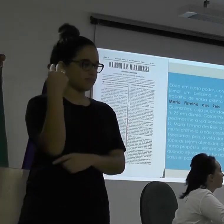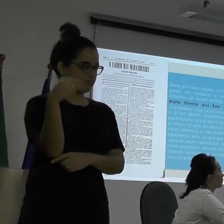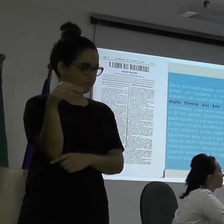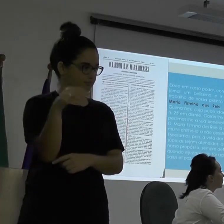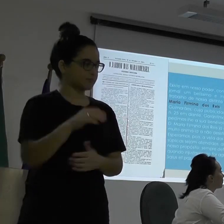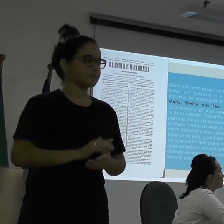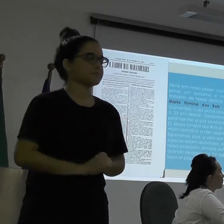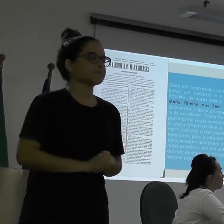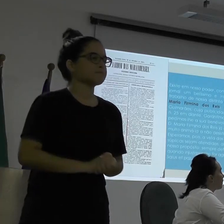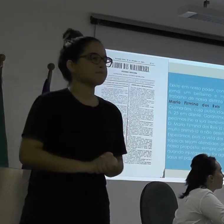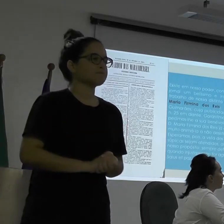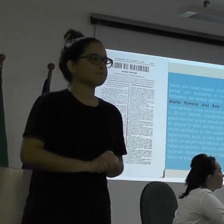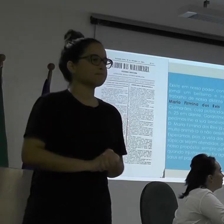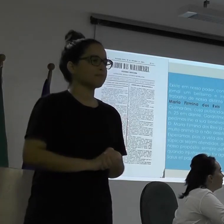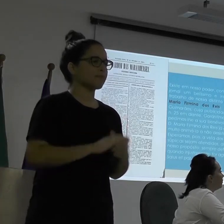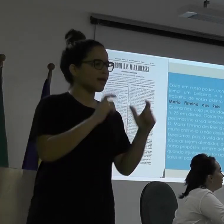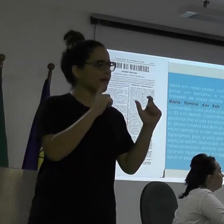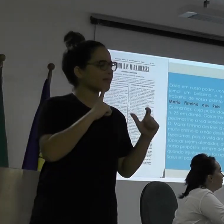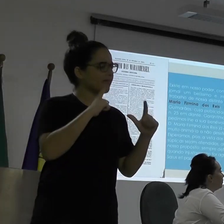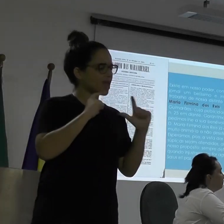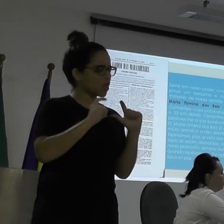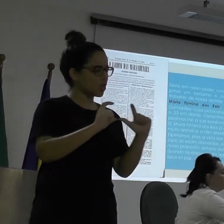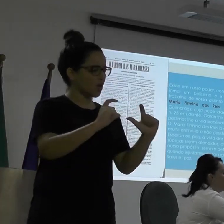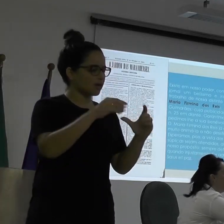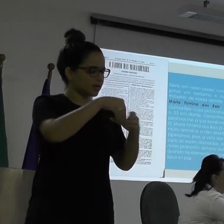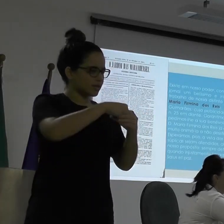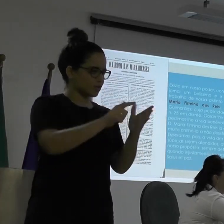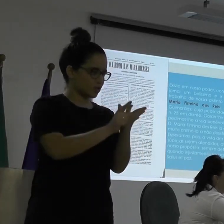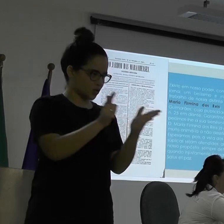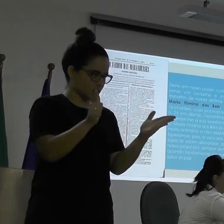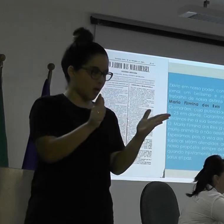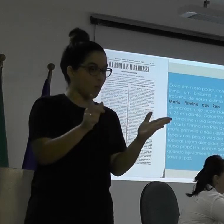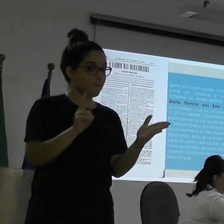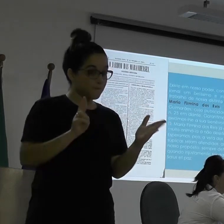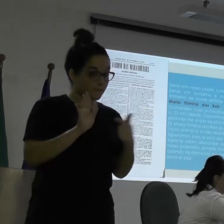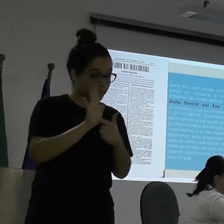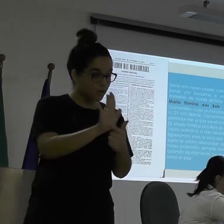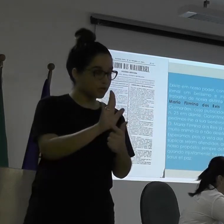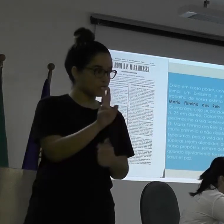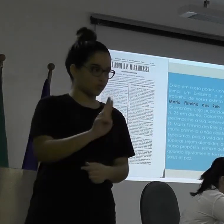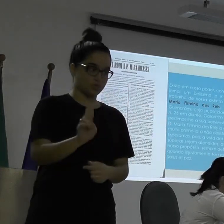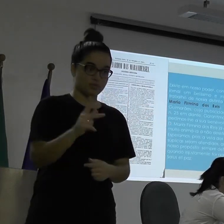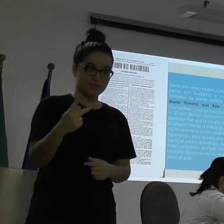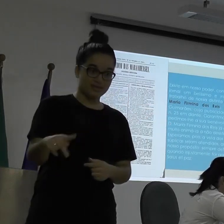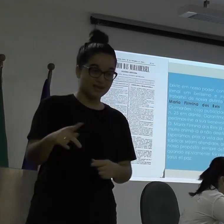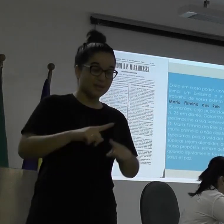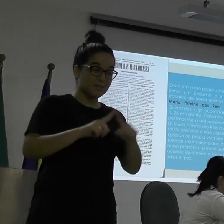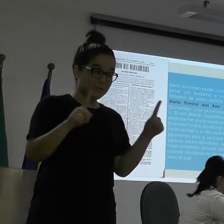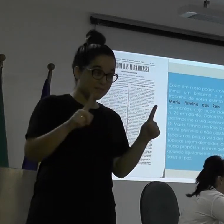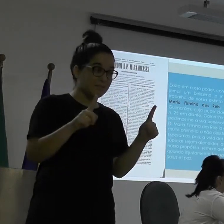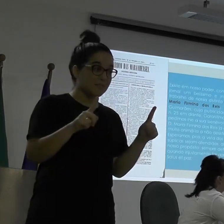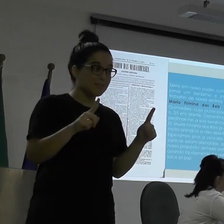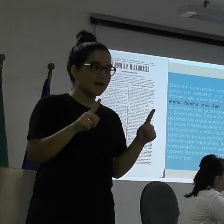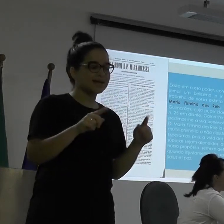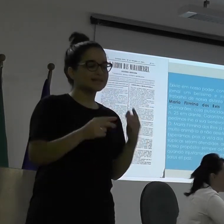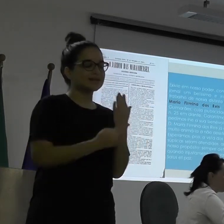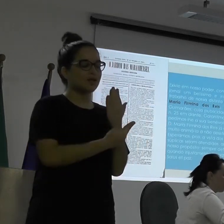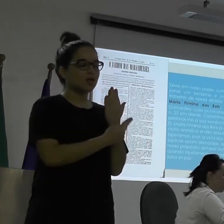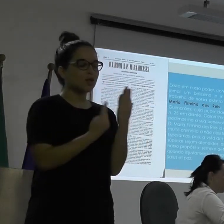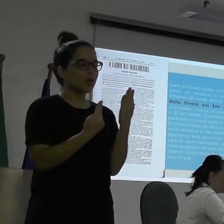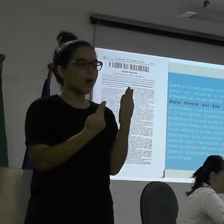a nota tenha referido o nome da autora, o romance de 1859 foi publicado com o pseudônimo